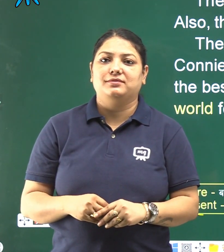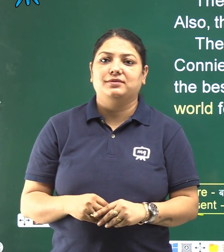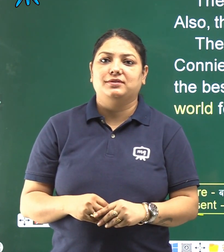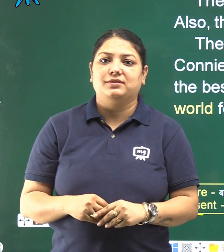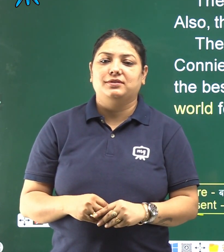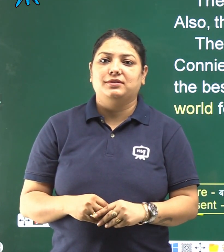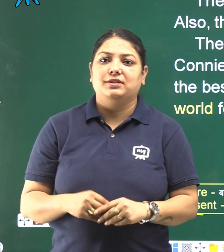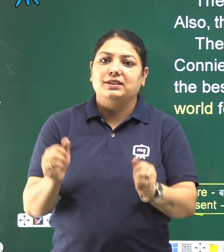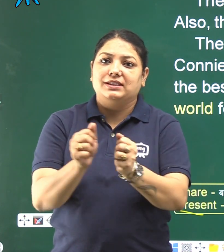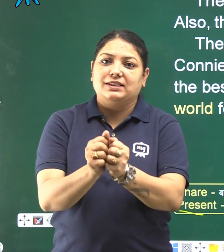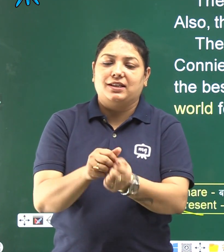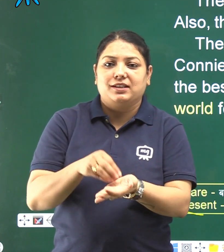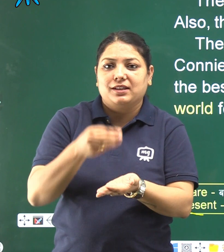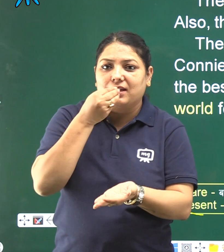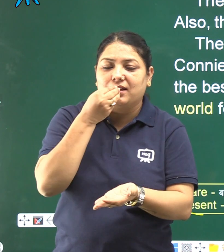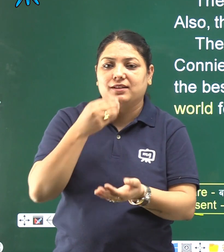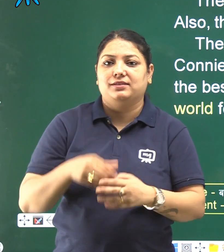एक साथ खाना खाए